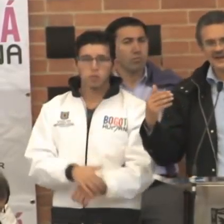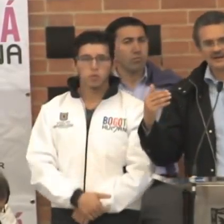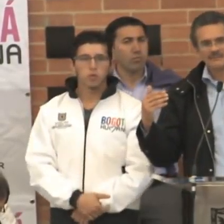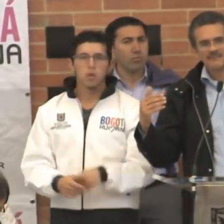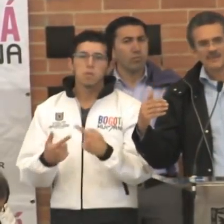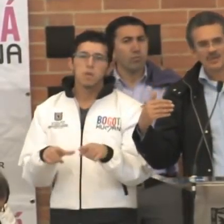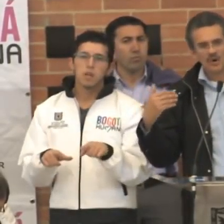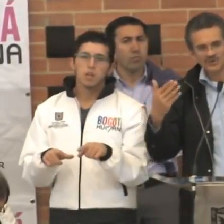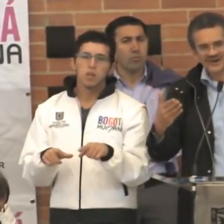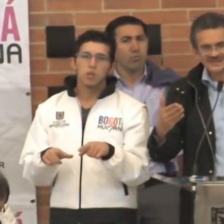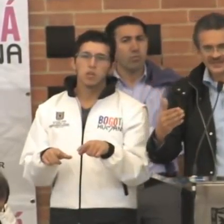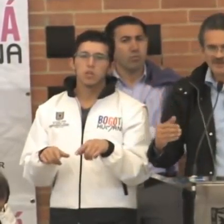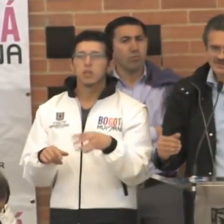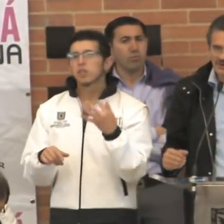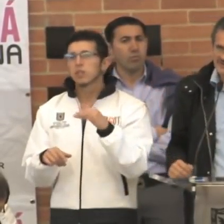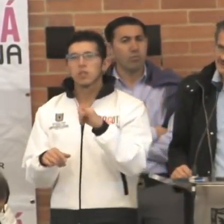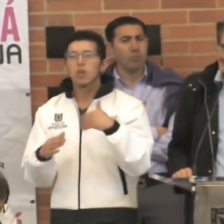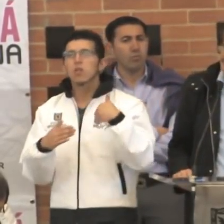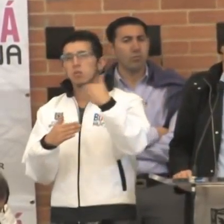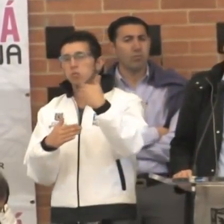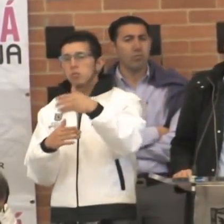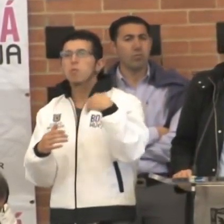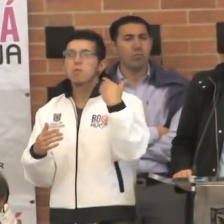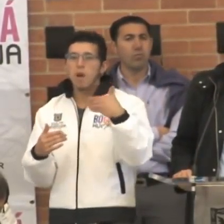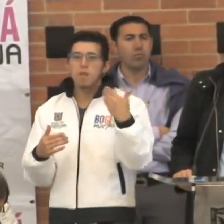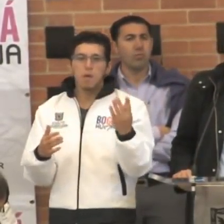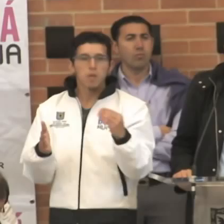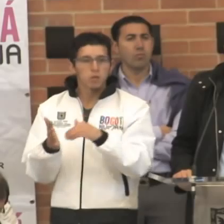pero vendrán otras intervenciones,